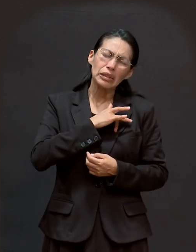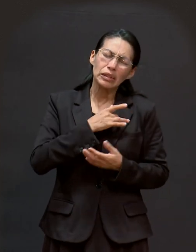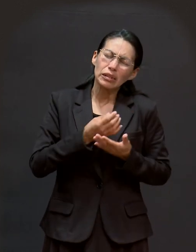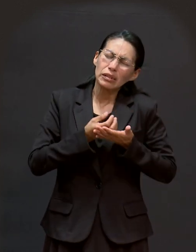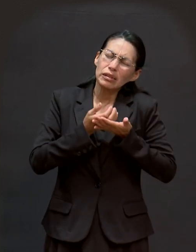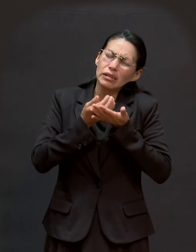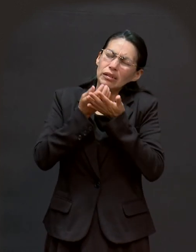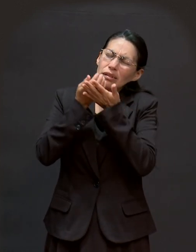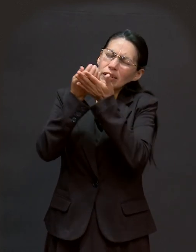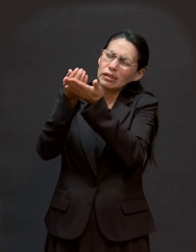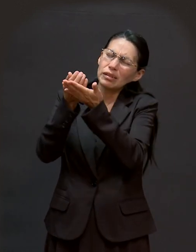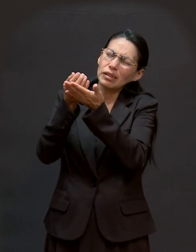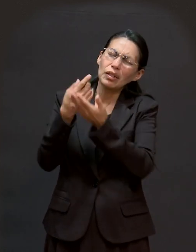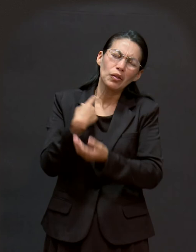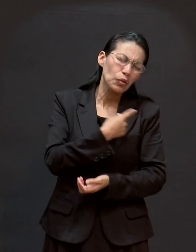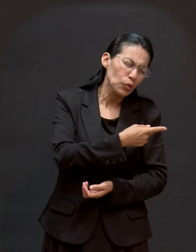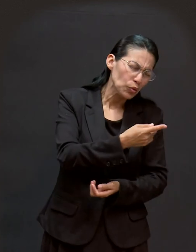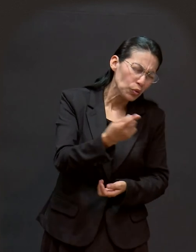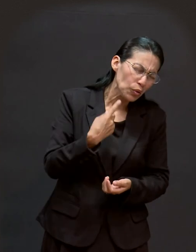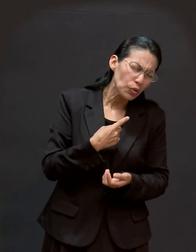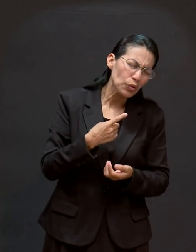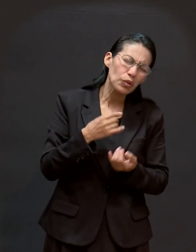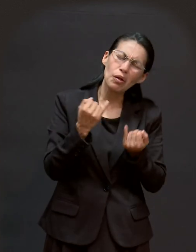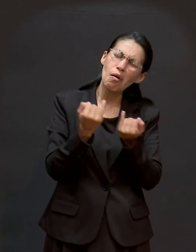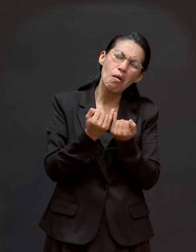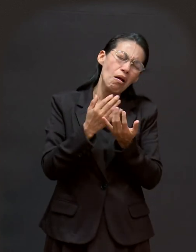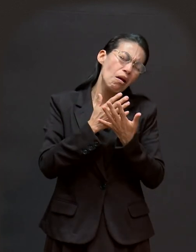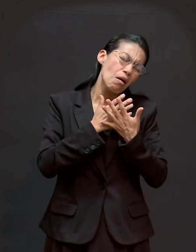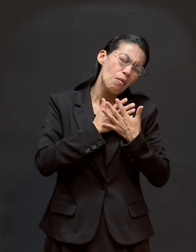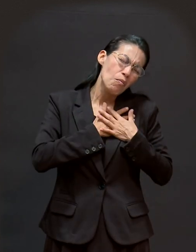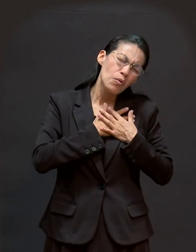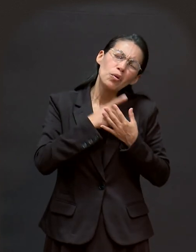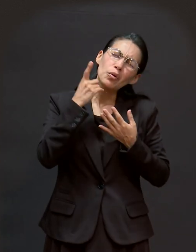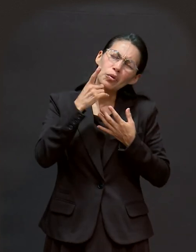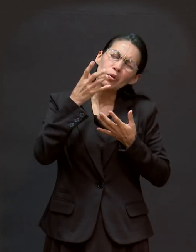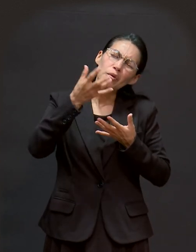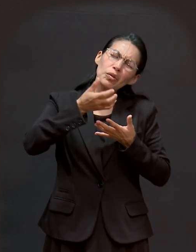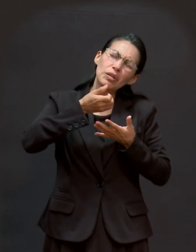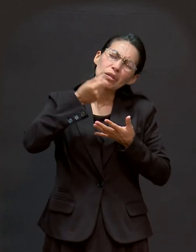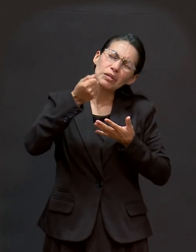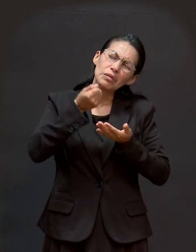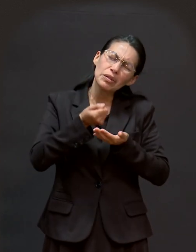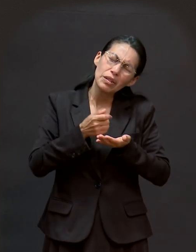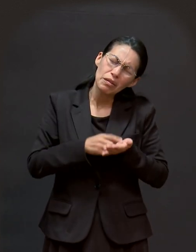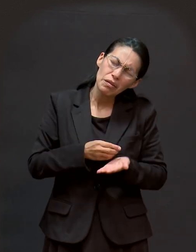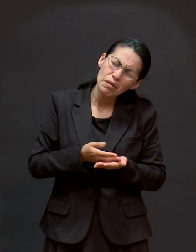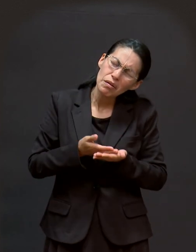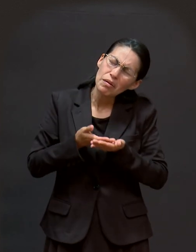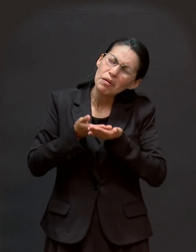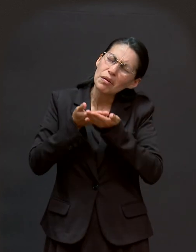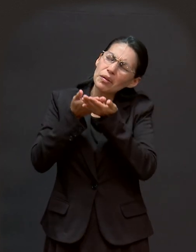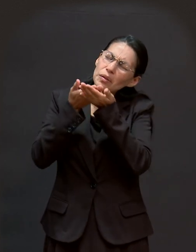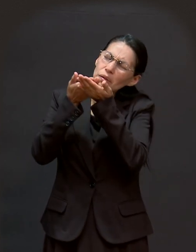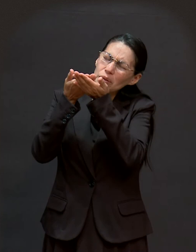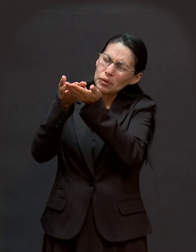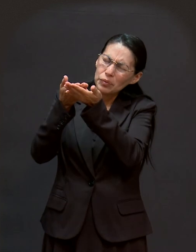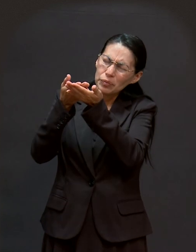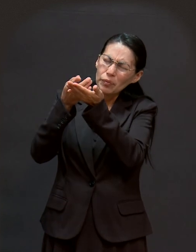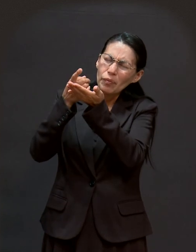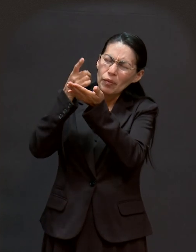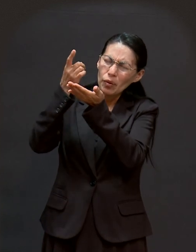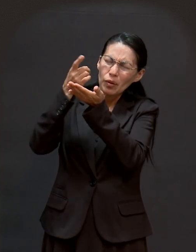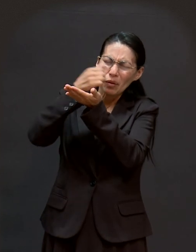queremos traerle a delante de ti con el cariño con el amor que sabemos que tú lo vas a recibir queremos presentarlos